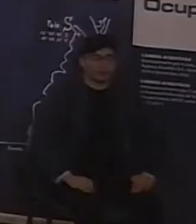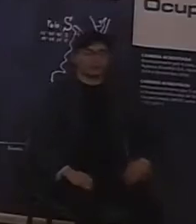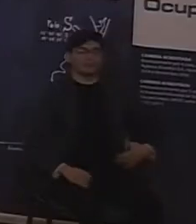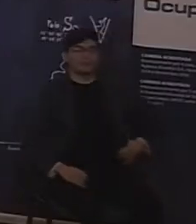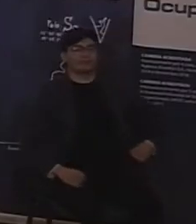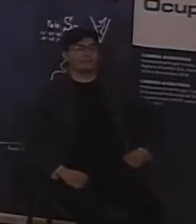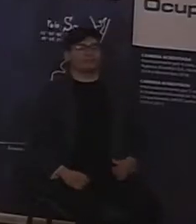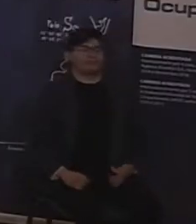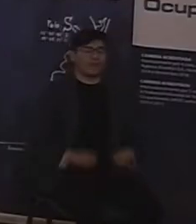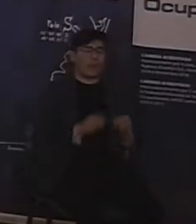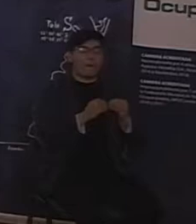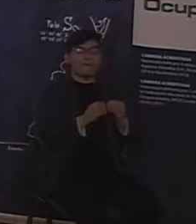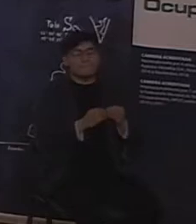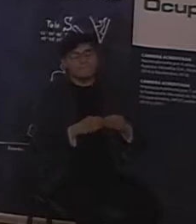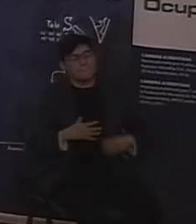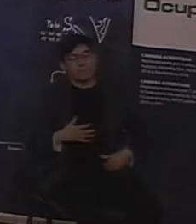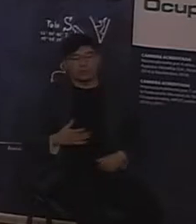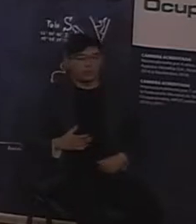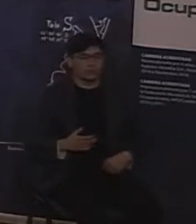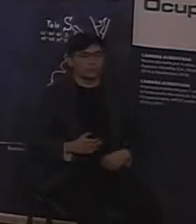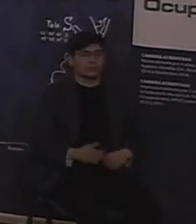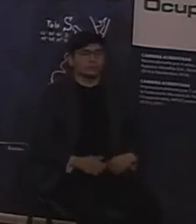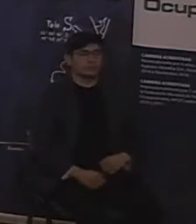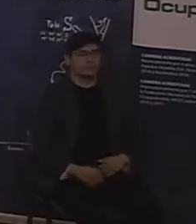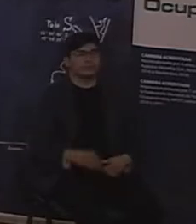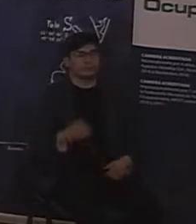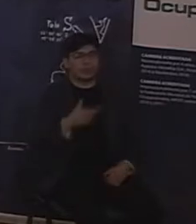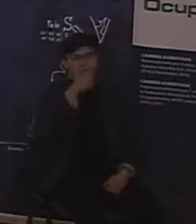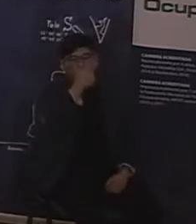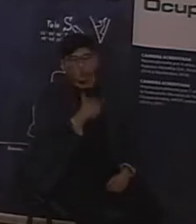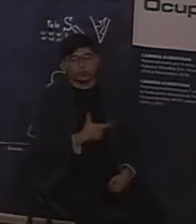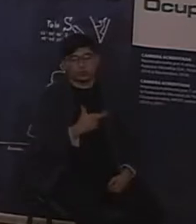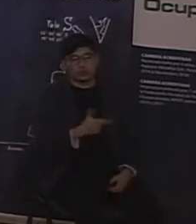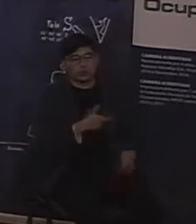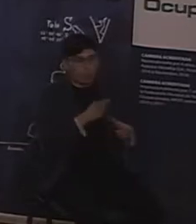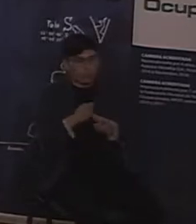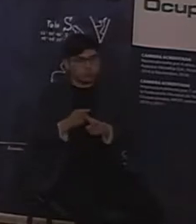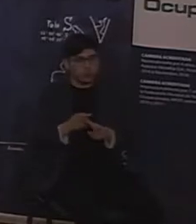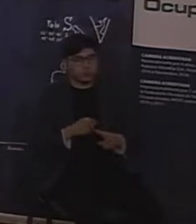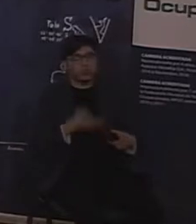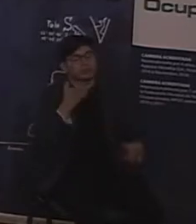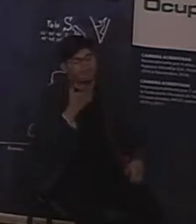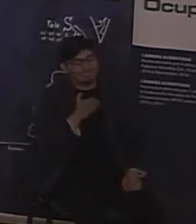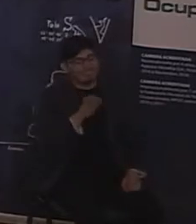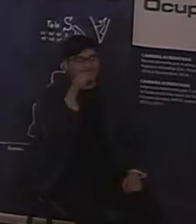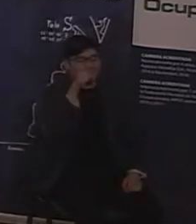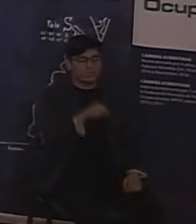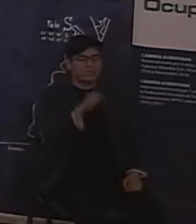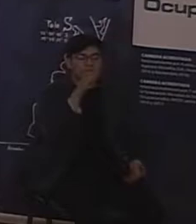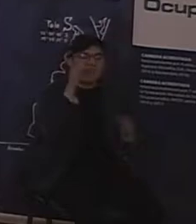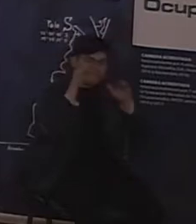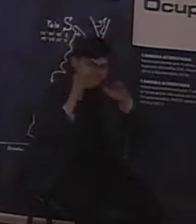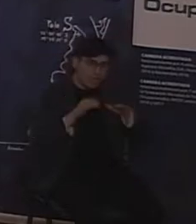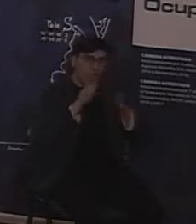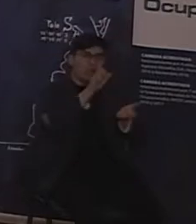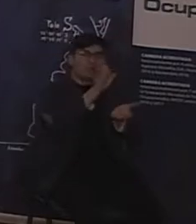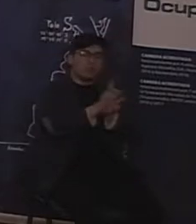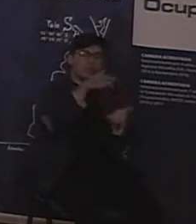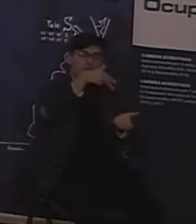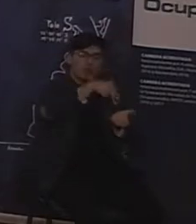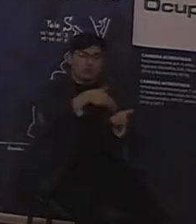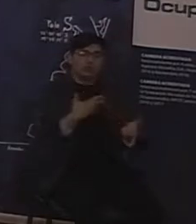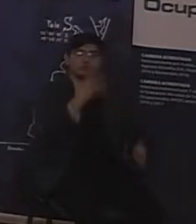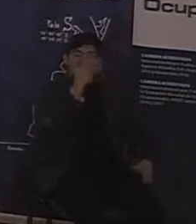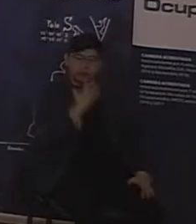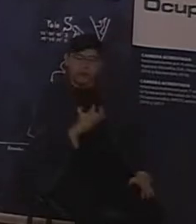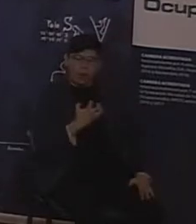muchos flamencos rosados y el soldado rosado seguía ahí entonces se enojó más y como se enojó más